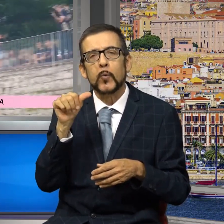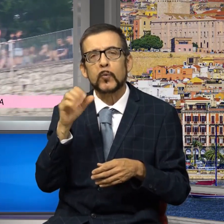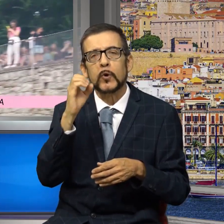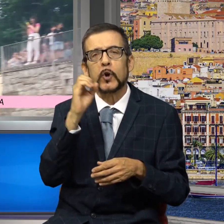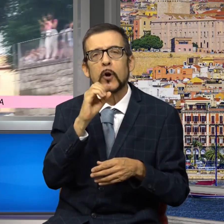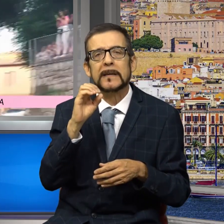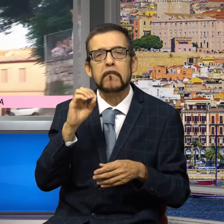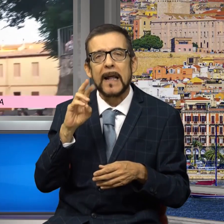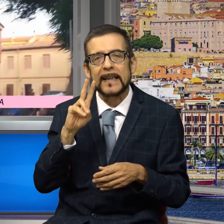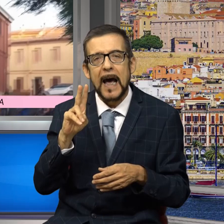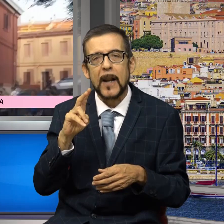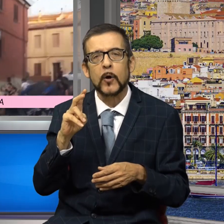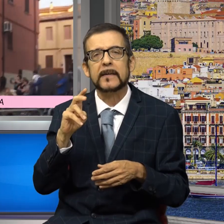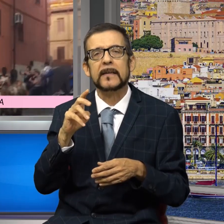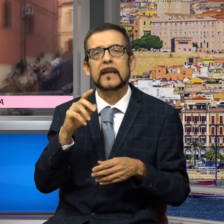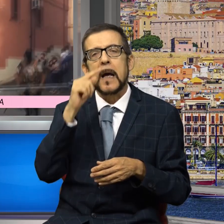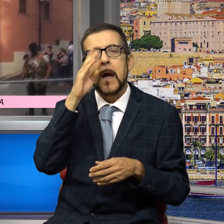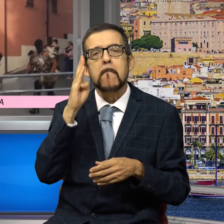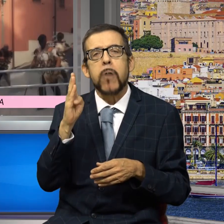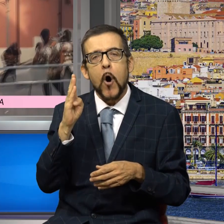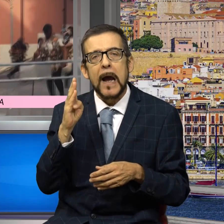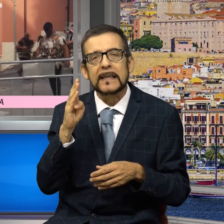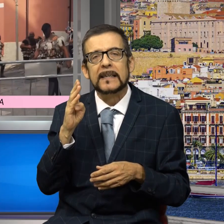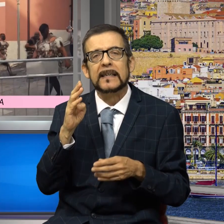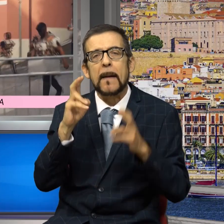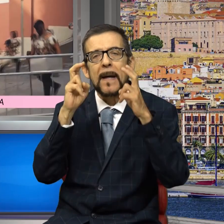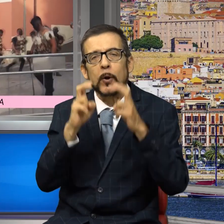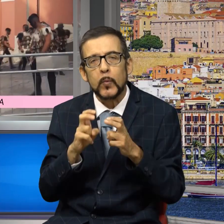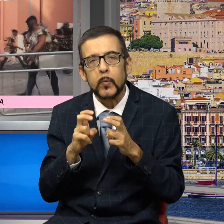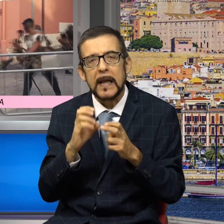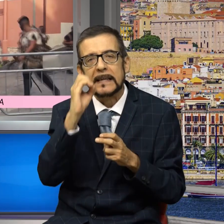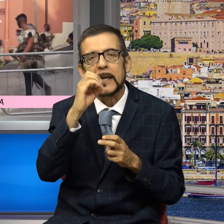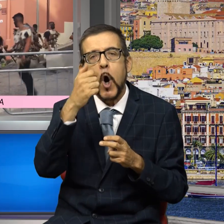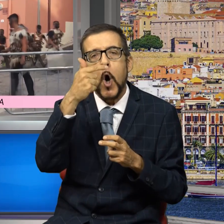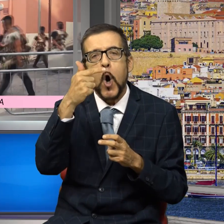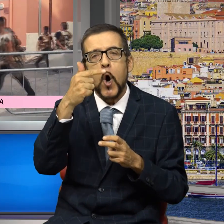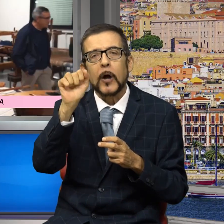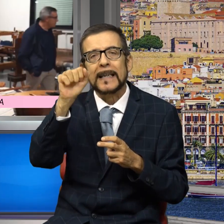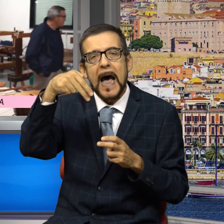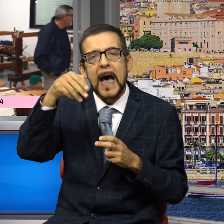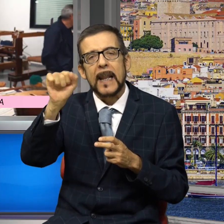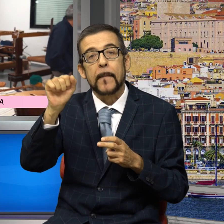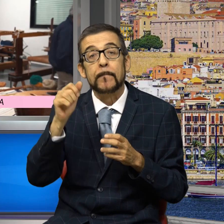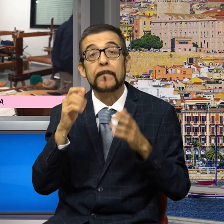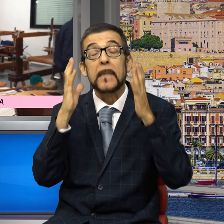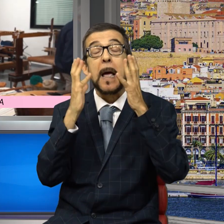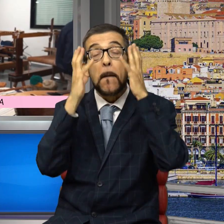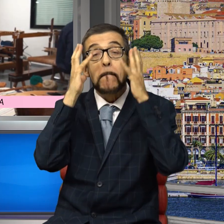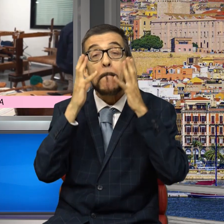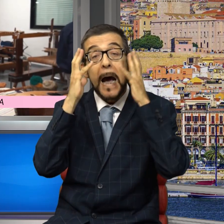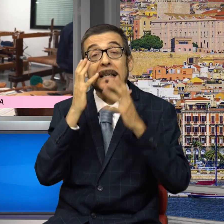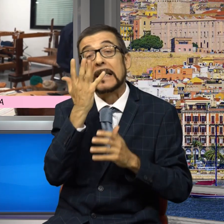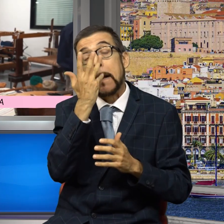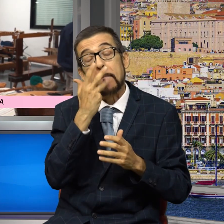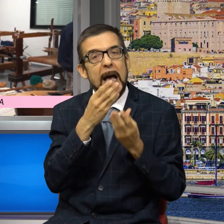Ula Tirso e i Boes e Merdules di Ottana. Le maschere piacciono veramente tantissimo, piacciono ai bambini e